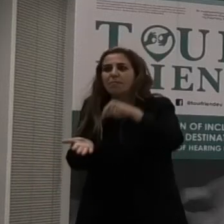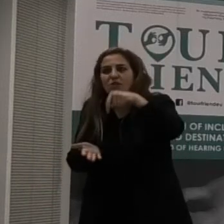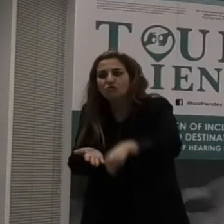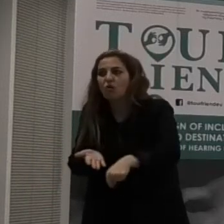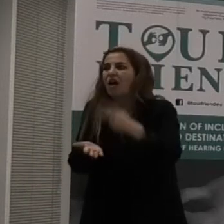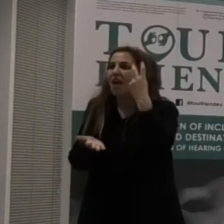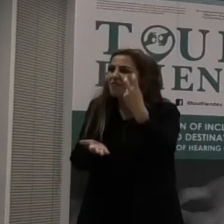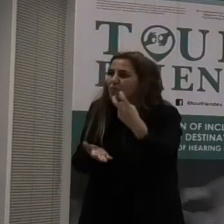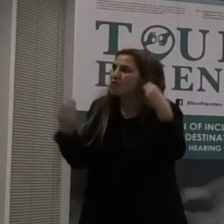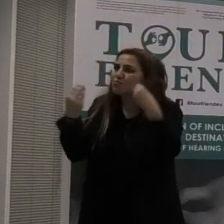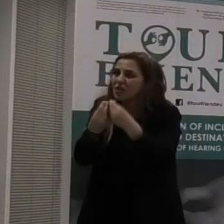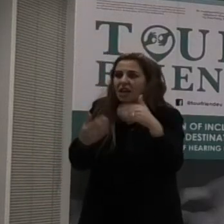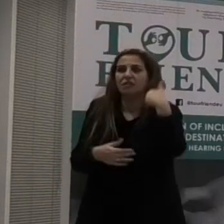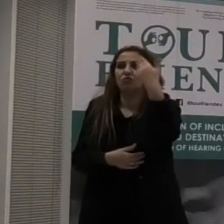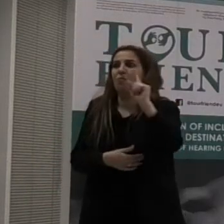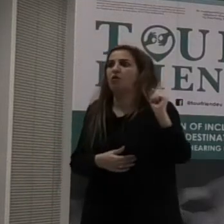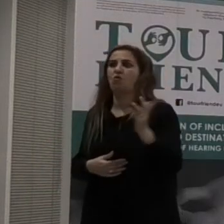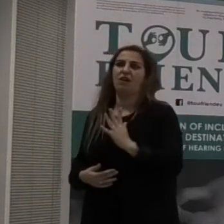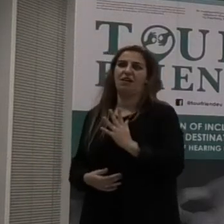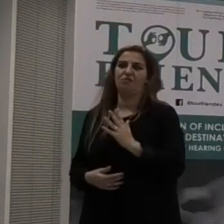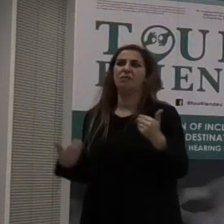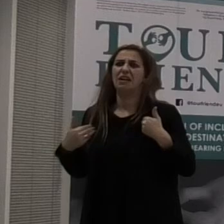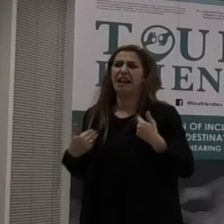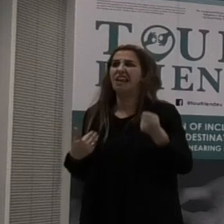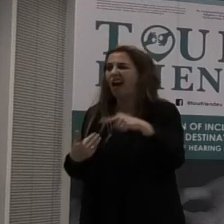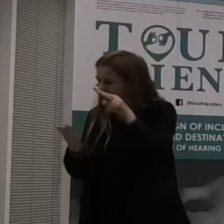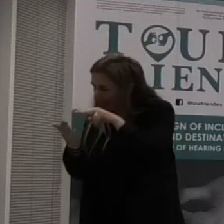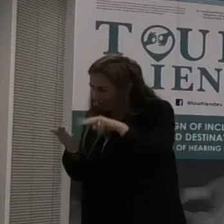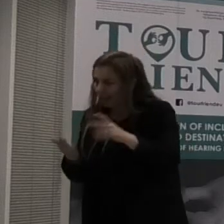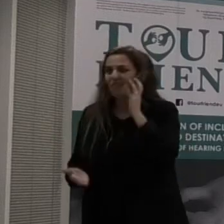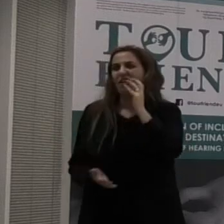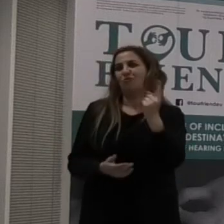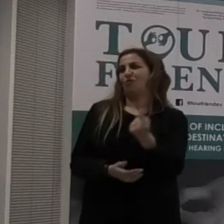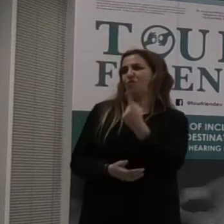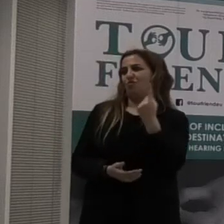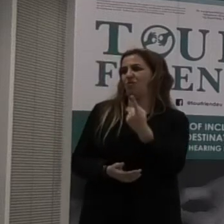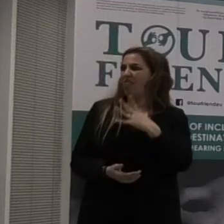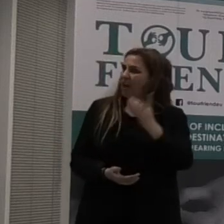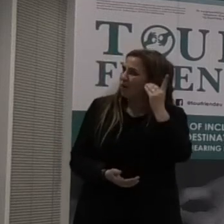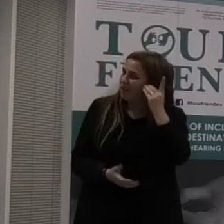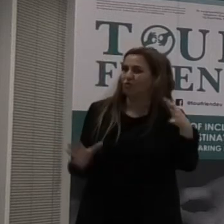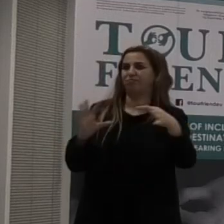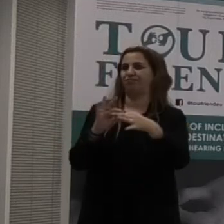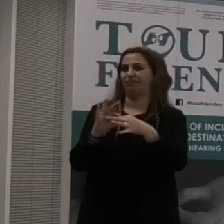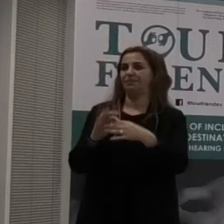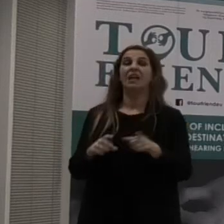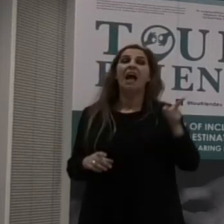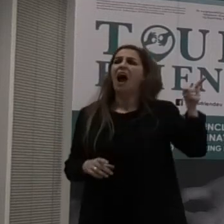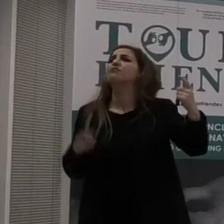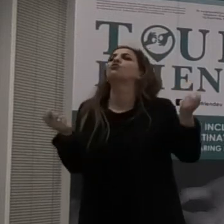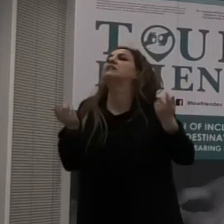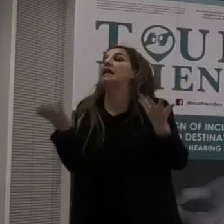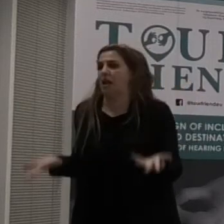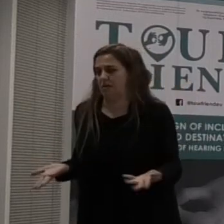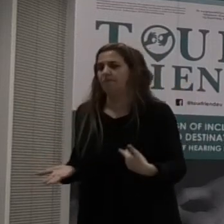τους περιλαμβάνουν πλέον όλους. Οπότε, πώς πρακτικά λειτουργεί αυτή η εφαρμογή? Εμείς σε κάθε πόλη